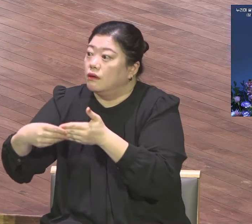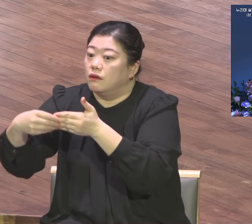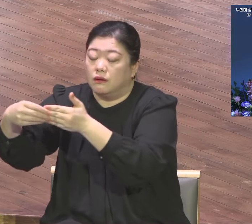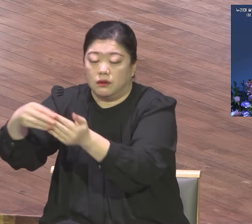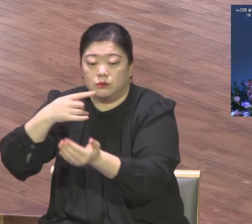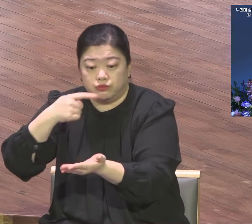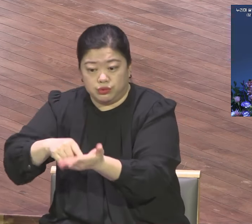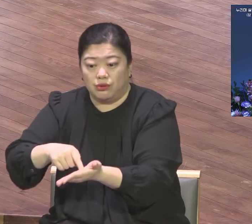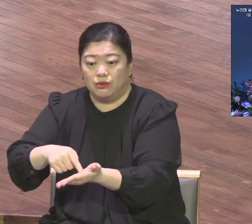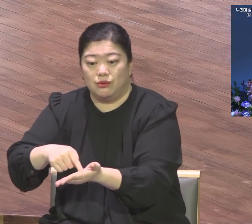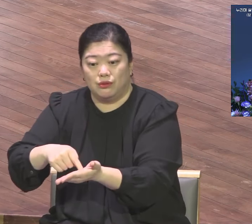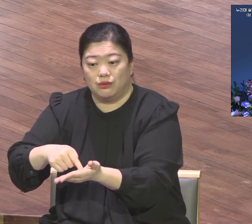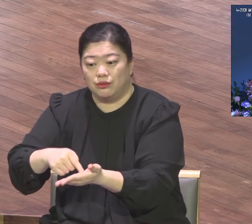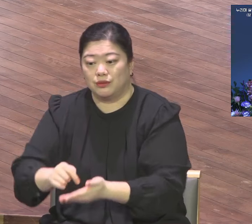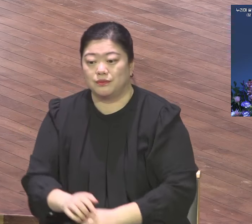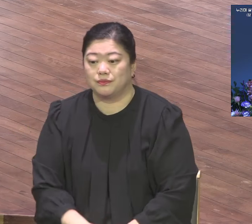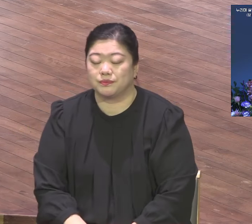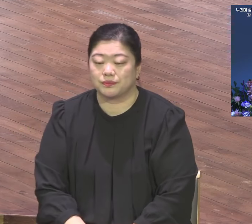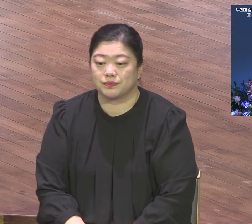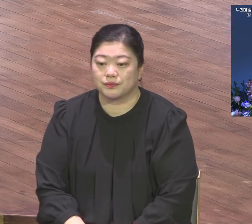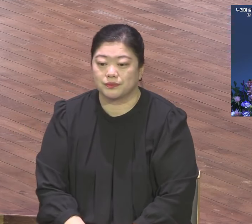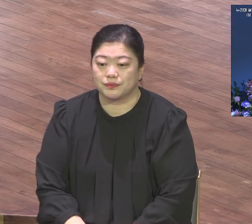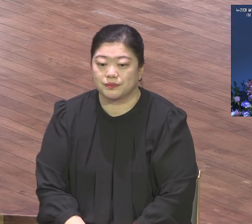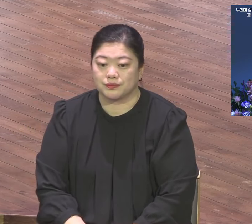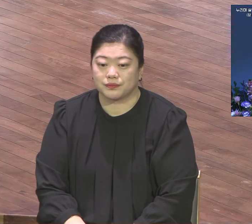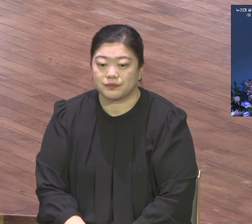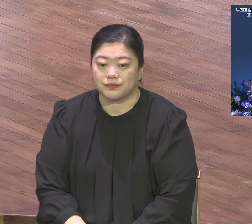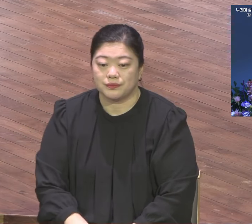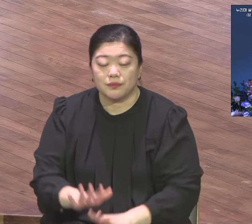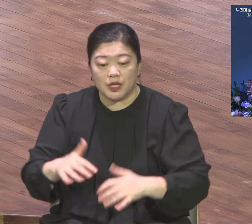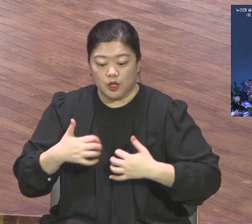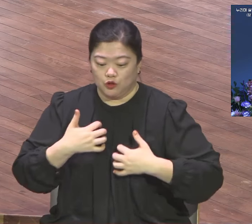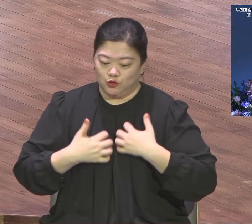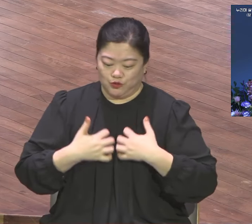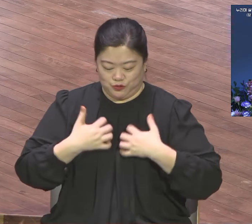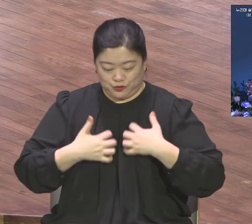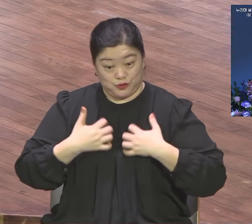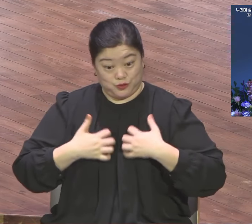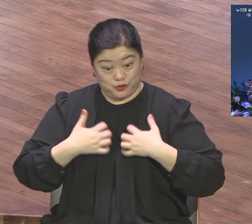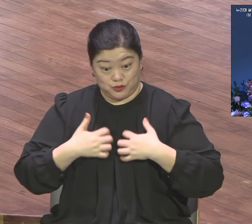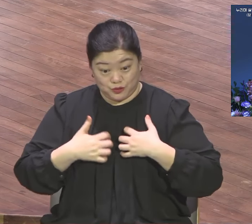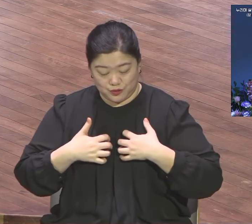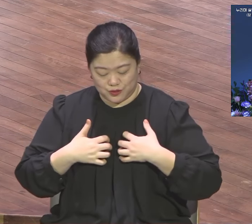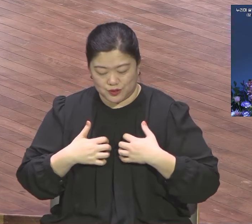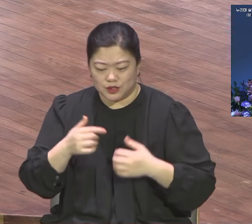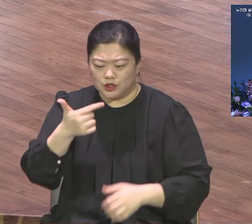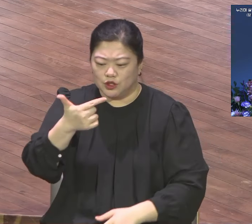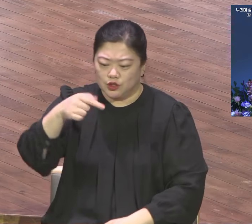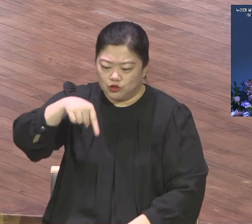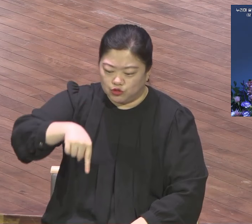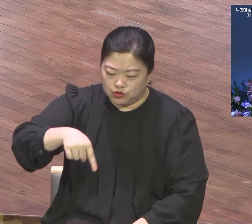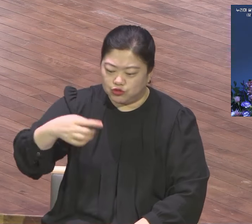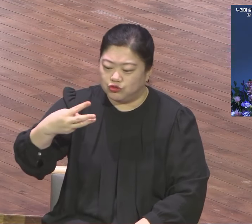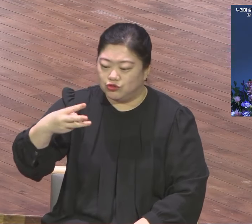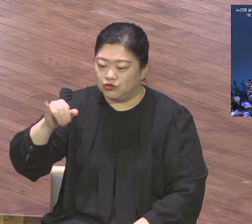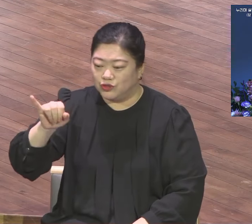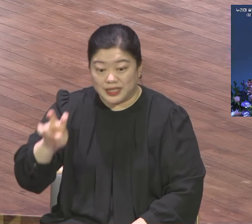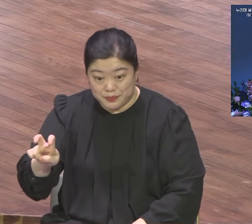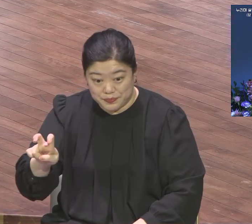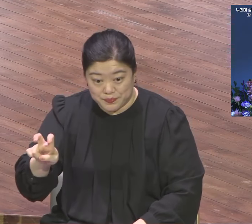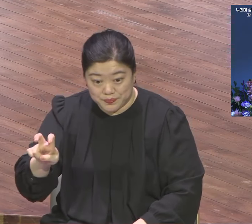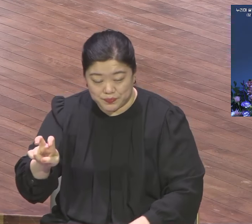오늘 본문에 보면요 우리가 누리며 살 수 있는 영적 지혜를 알려주는데 사실 누림과